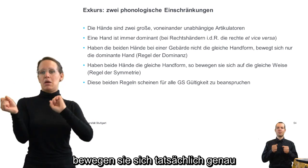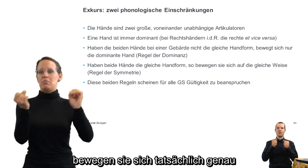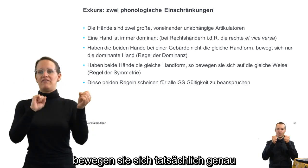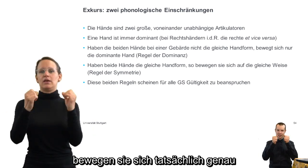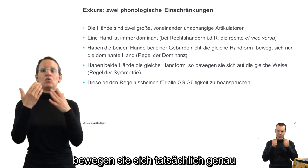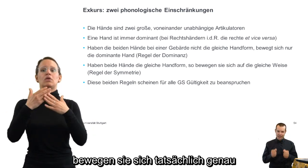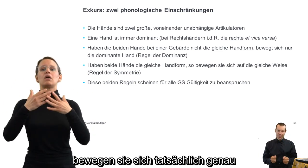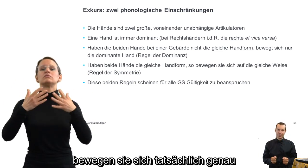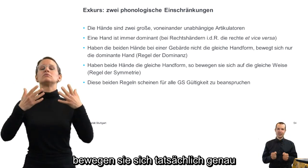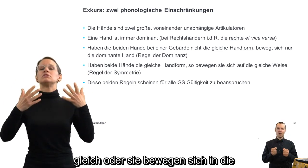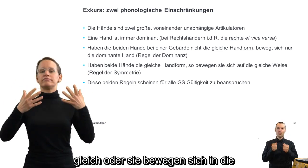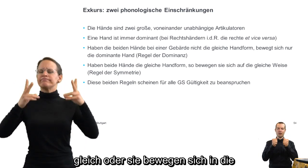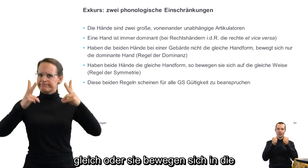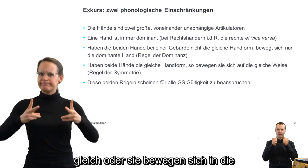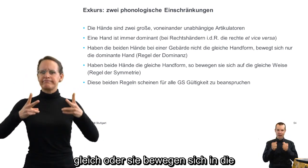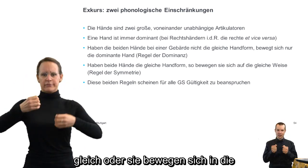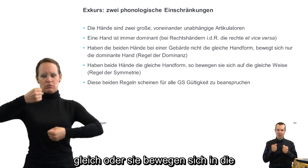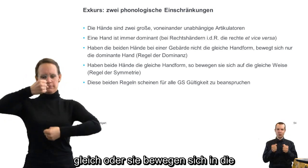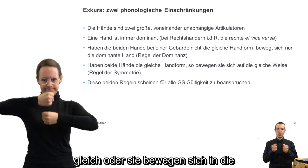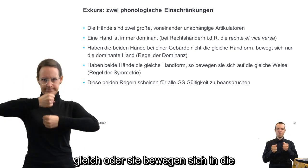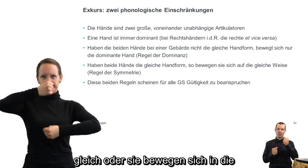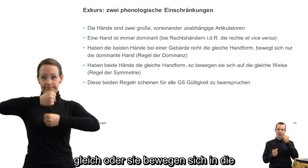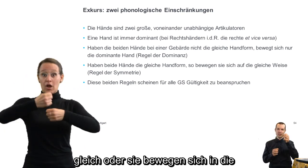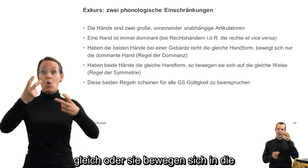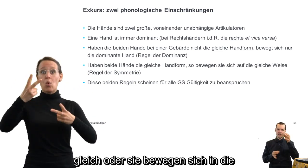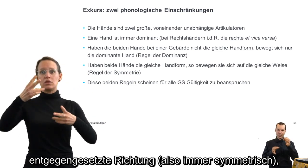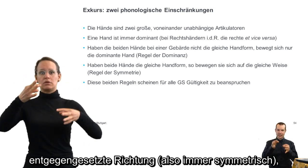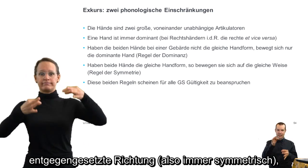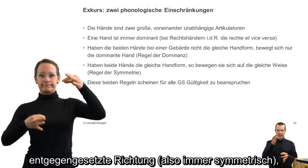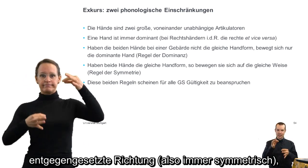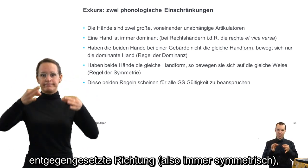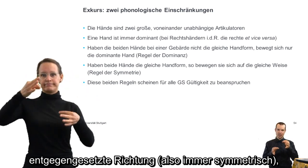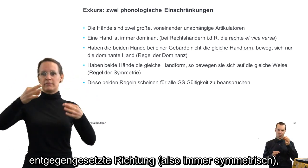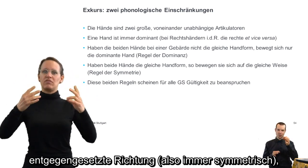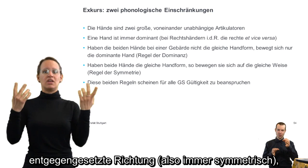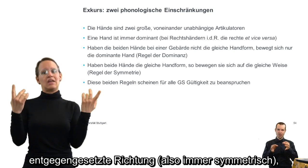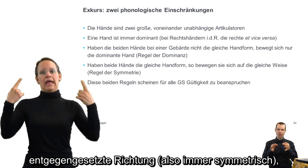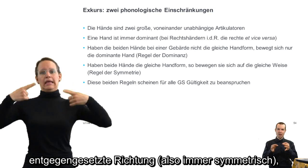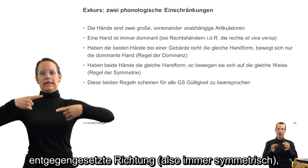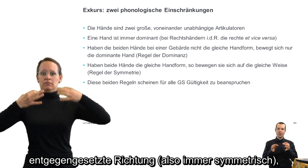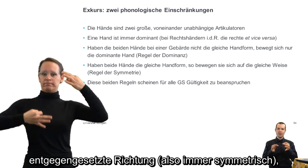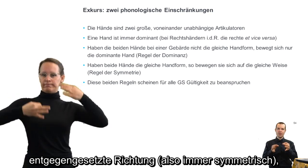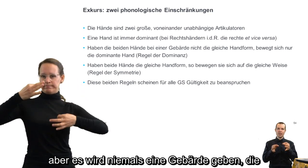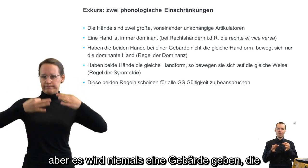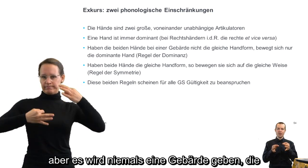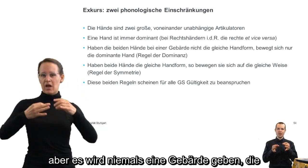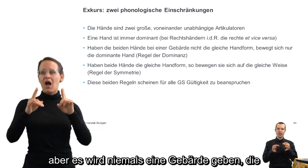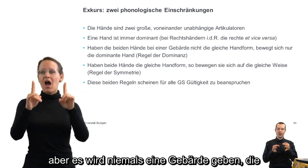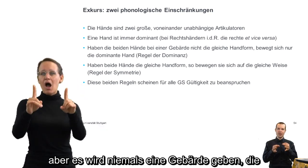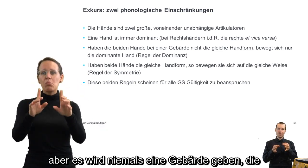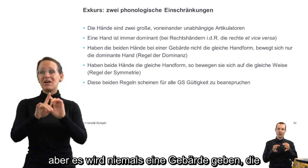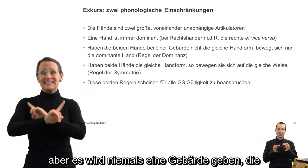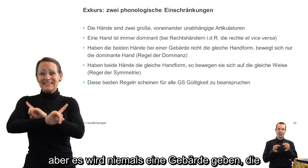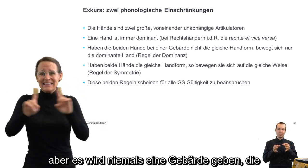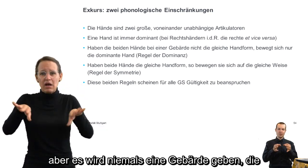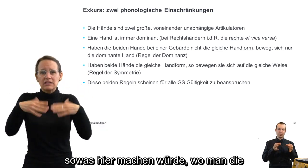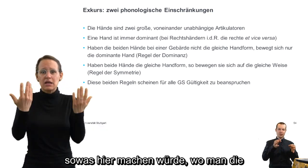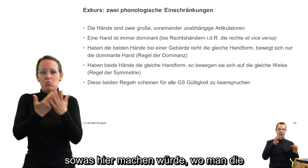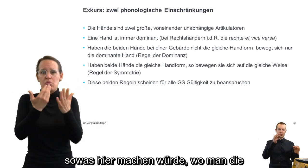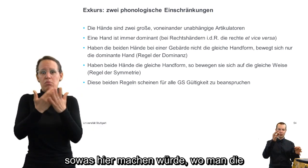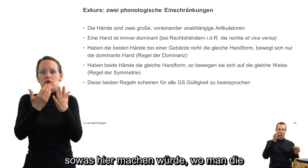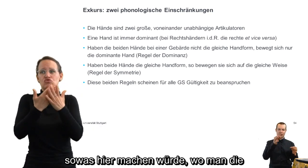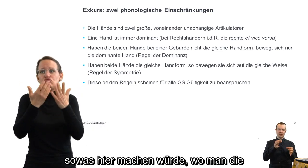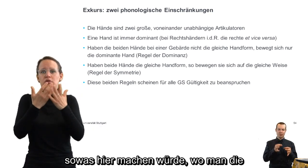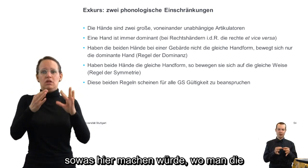Das heißt, entweder bewegen sie sich tatsächlich genau gleich oder sie bewegen sich in die entgegengesetzte Richtung. Aber es wird niemals eine Gebärde geben,